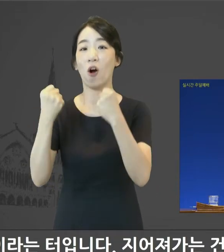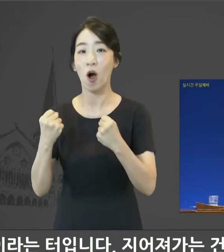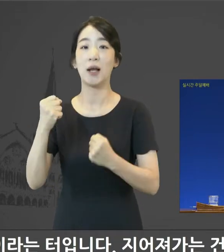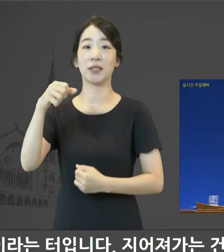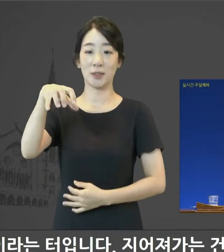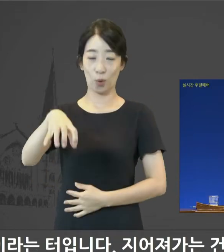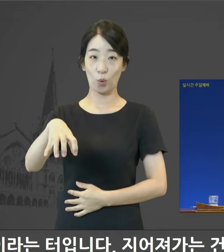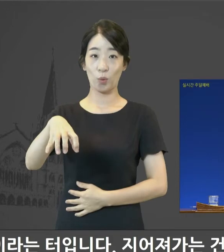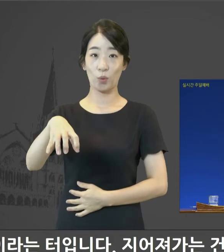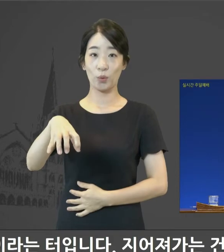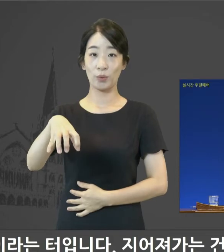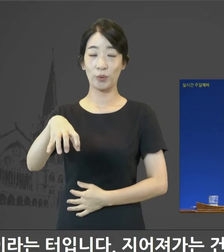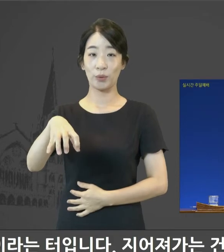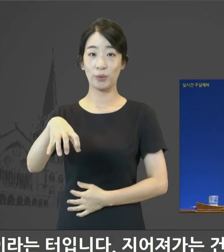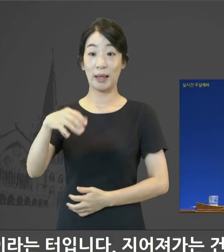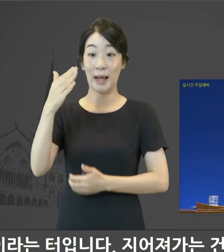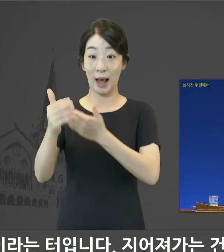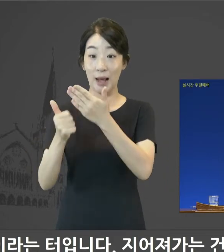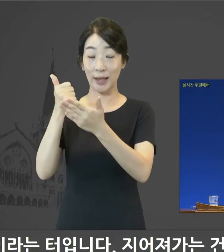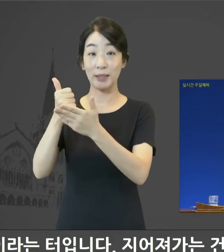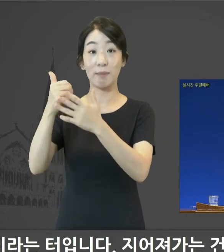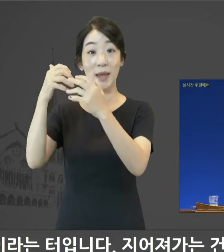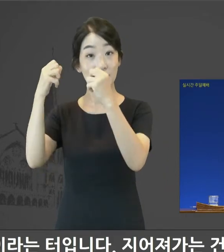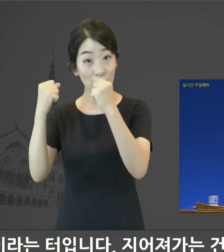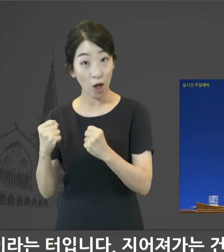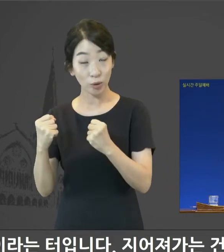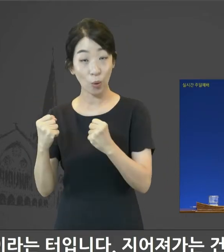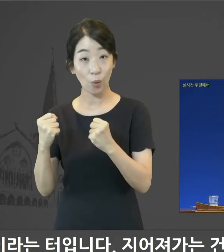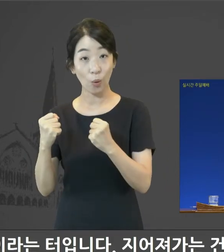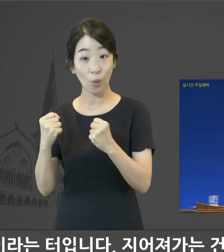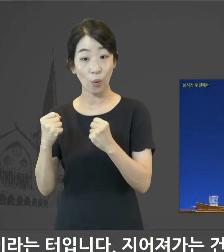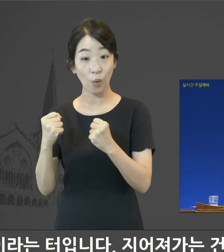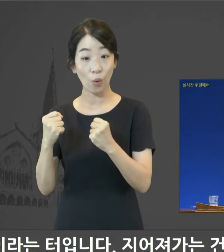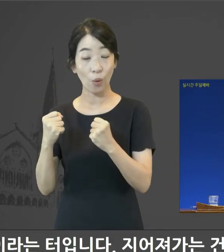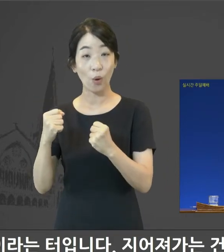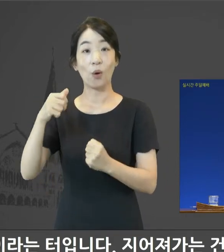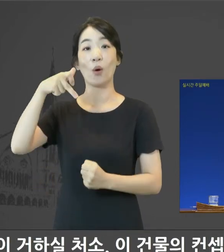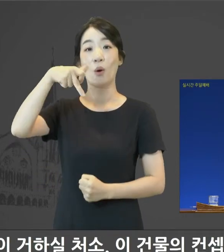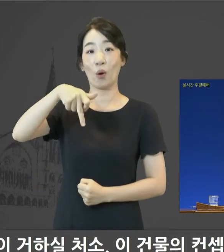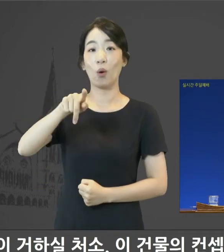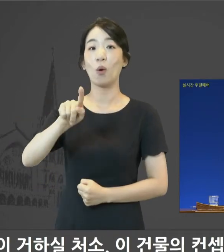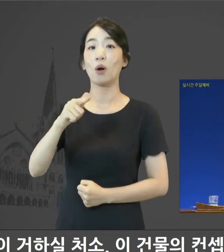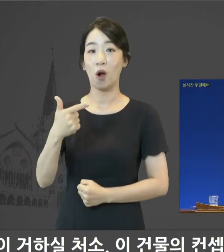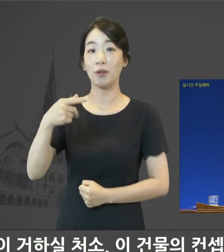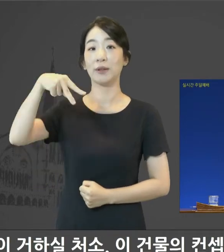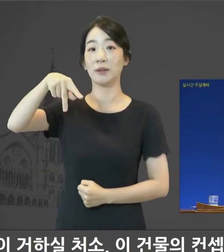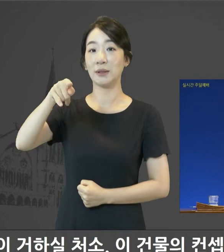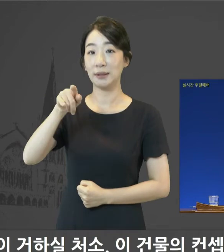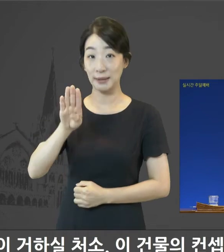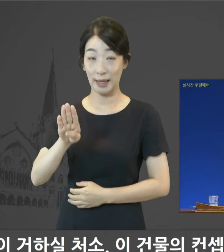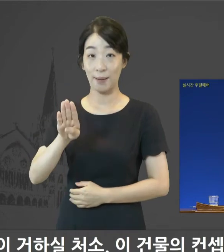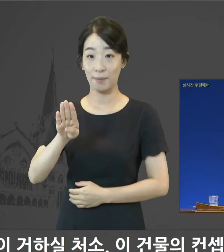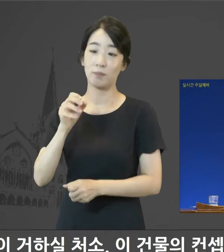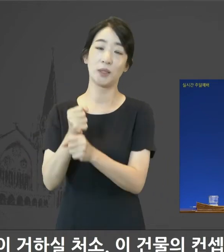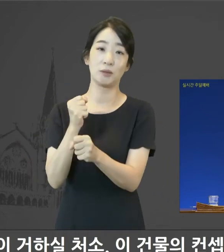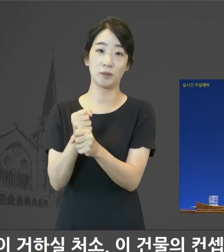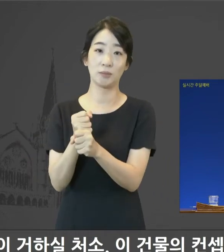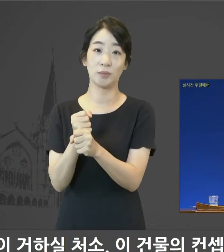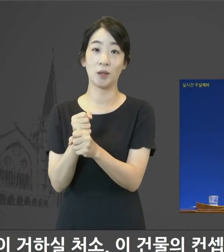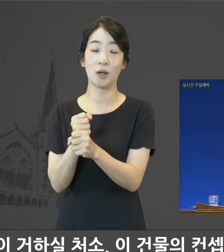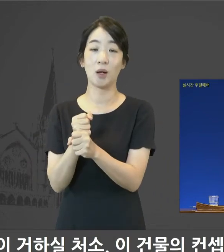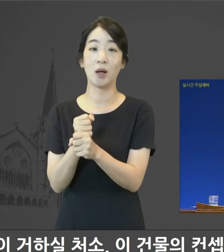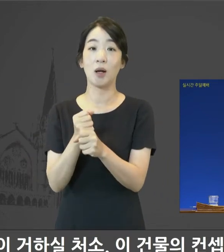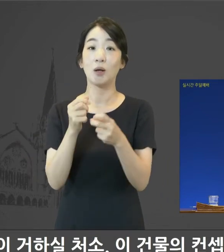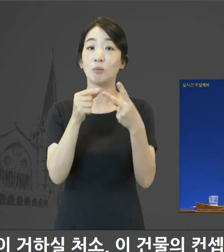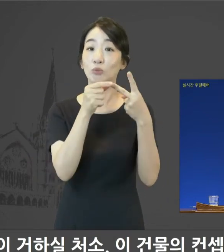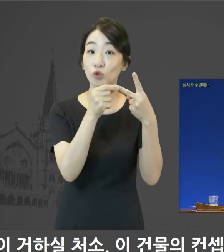처소. 이게 이 건물의 컨셉, 매우 중요하죠. 그러면 이 건물의 포인트는 뭔가? 도대체